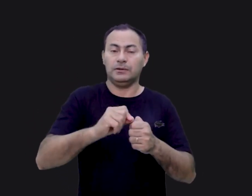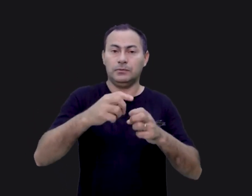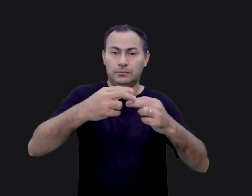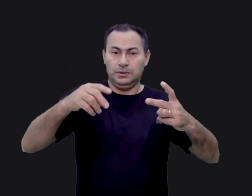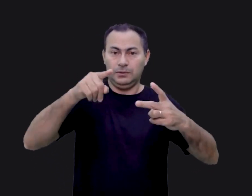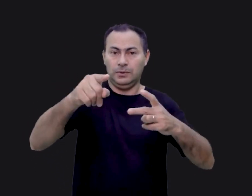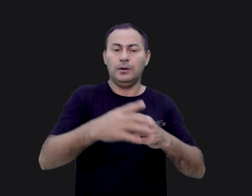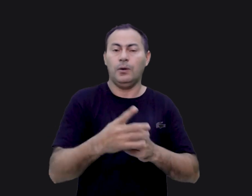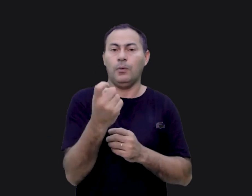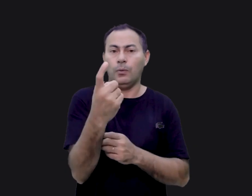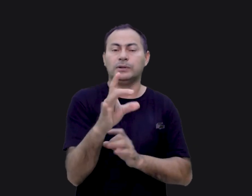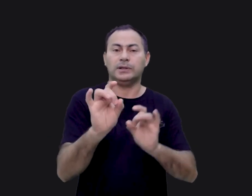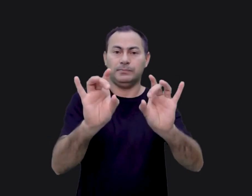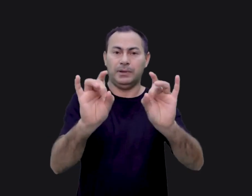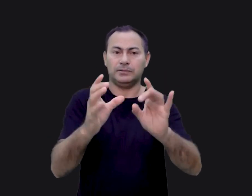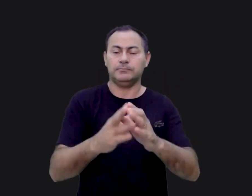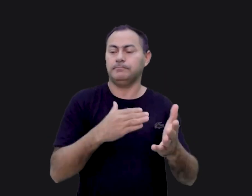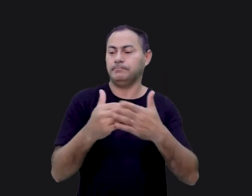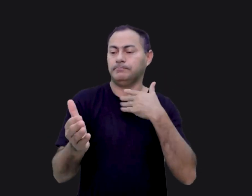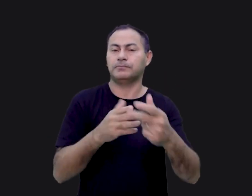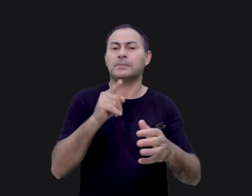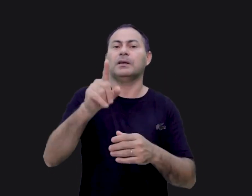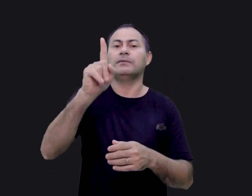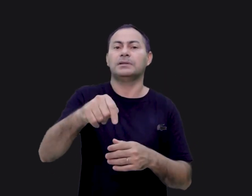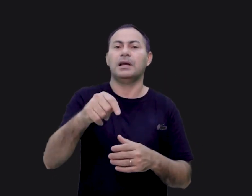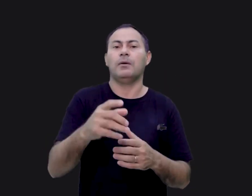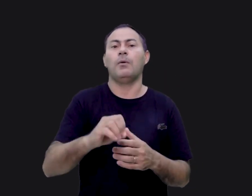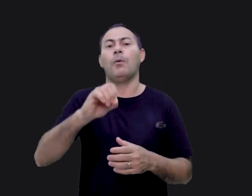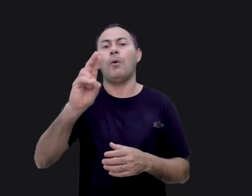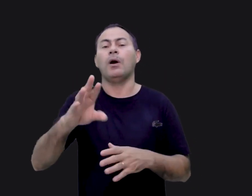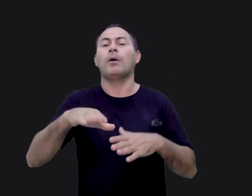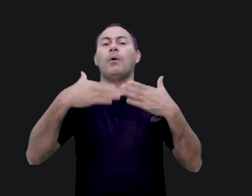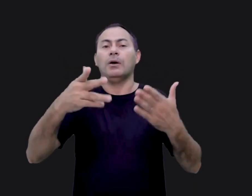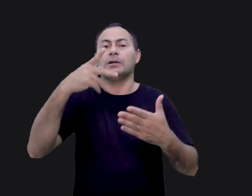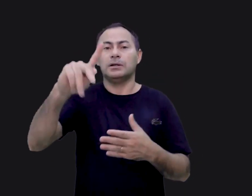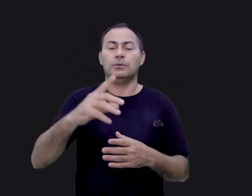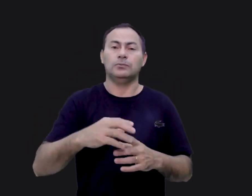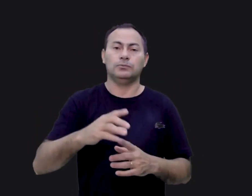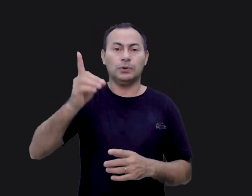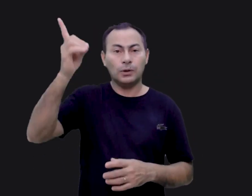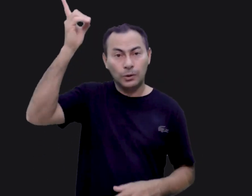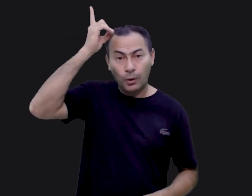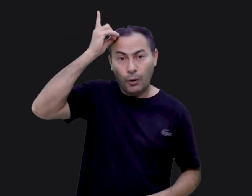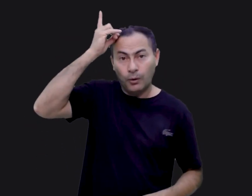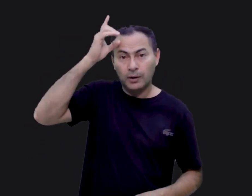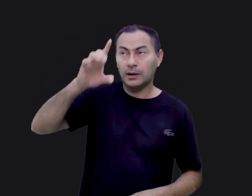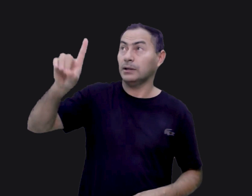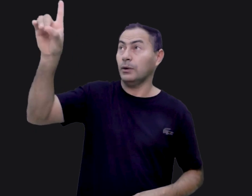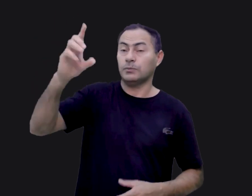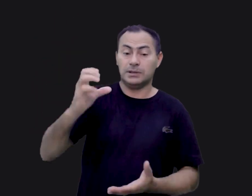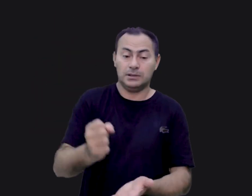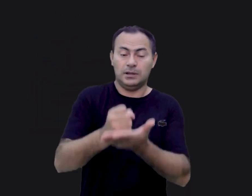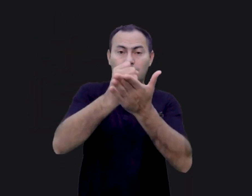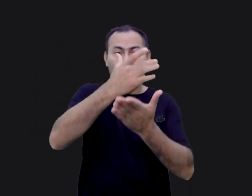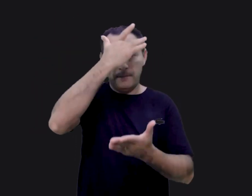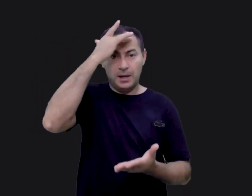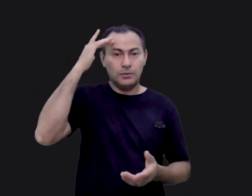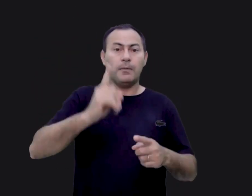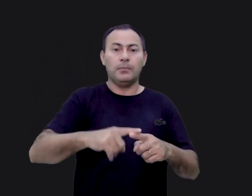fazer algo com você que é único e especial. Não importa quem você é ou qual seja o seu dom. Deus salva uma pessoa porque Ele tem um